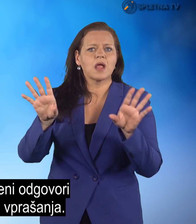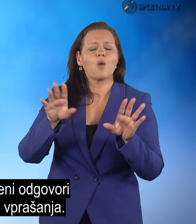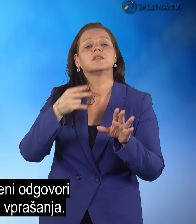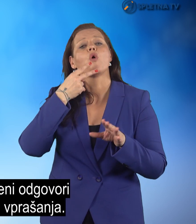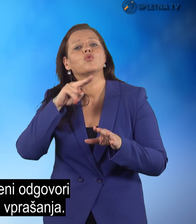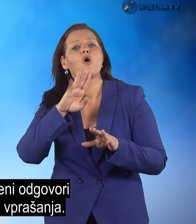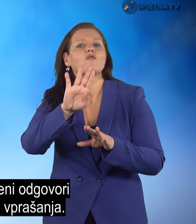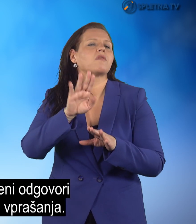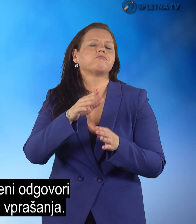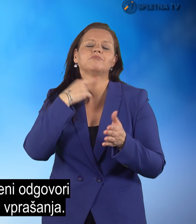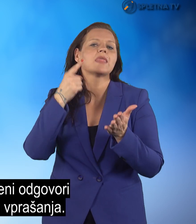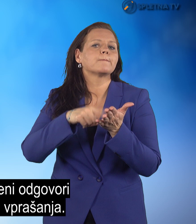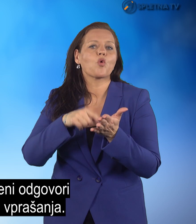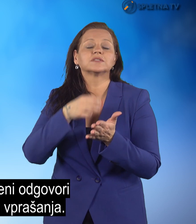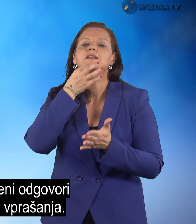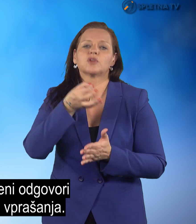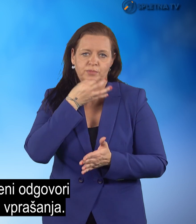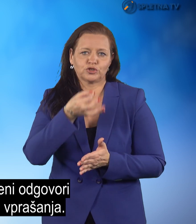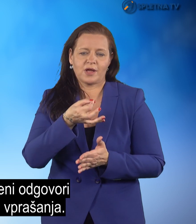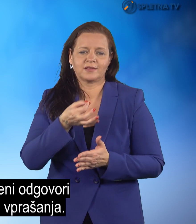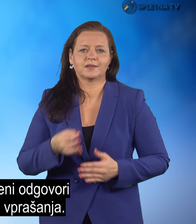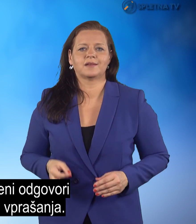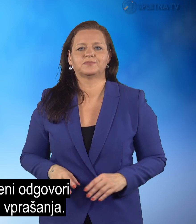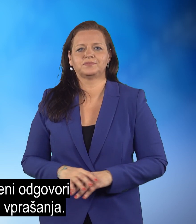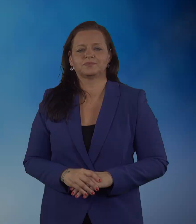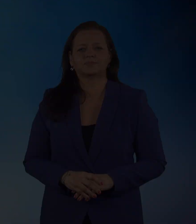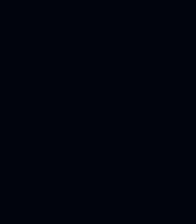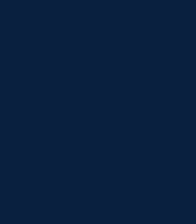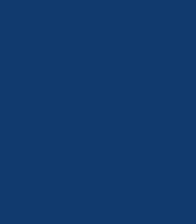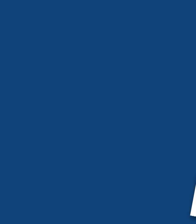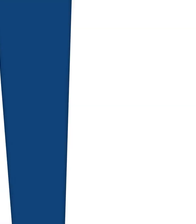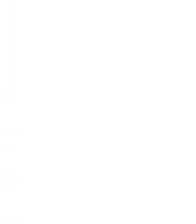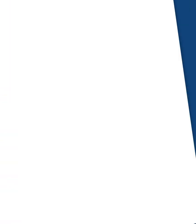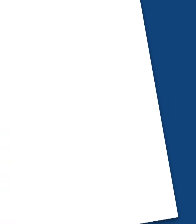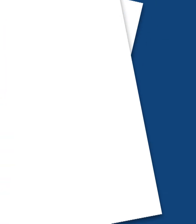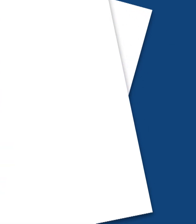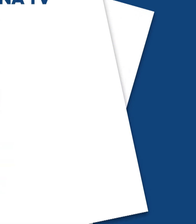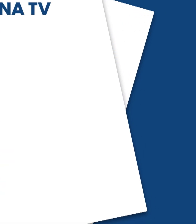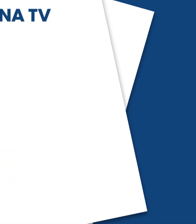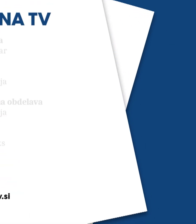spletnih straneh, saj so tam objavljeni odgovori na najpogostejša vprašanja.